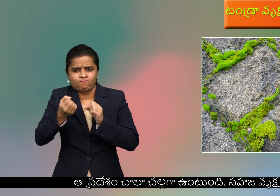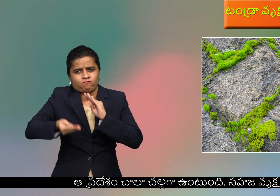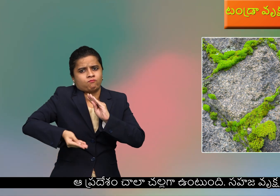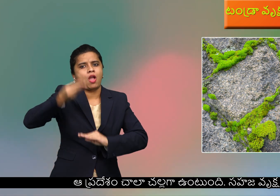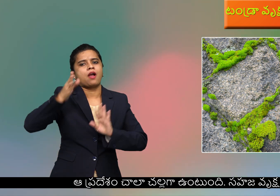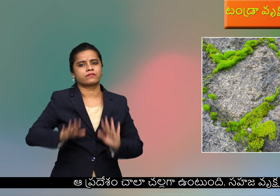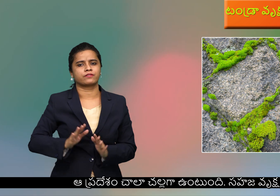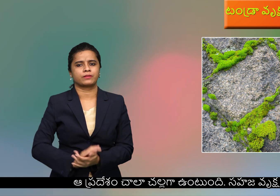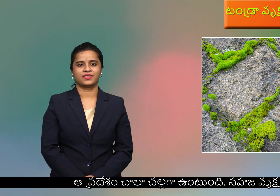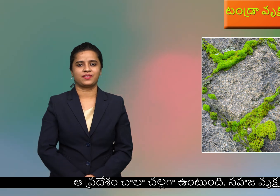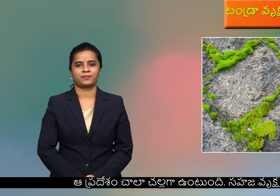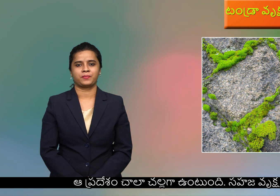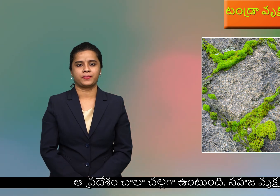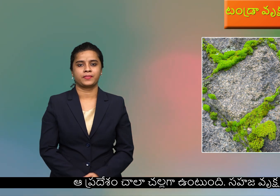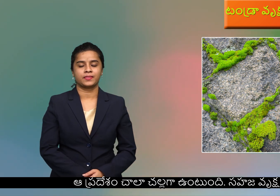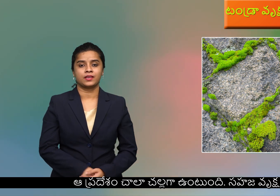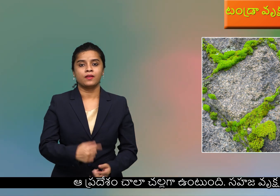ఇక్కడ